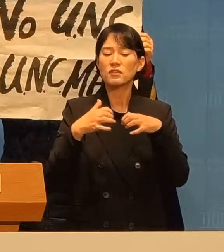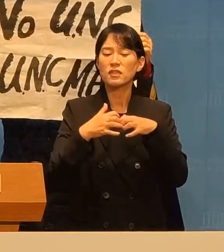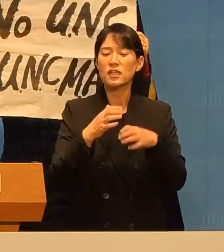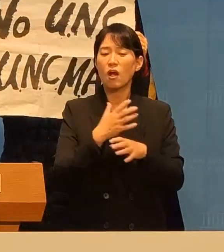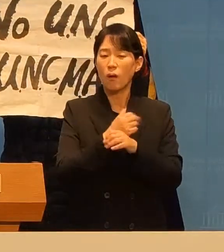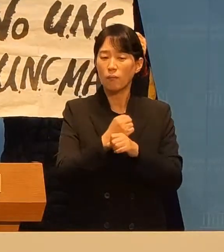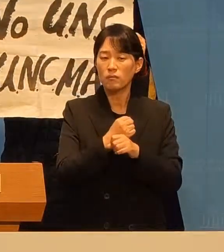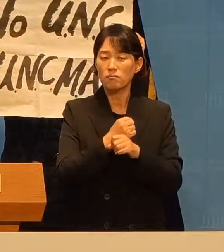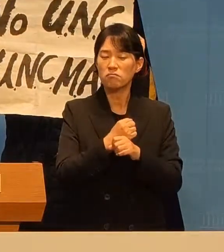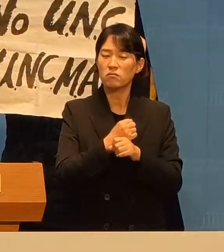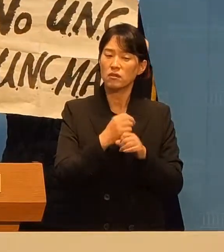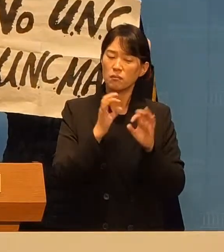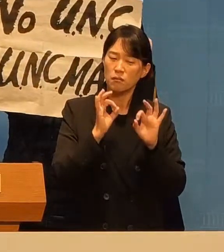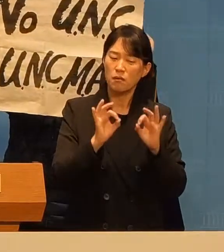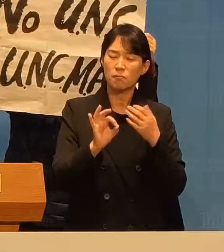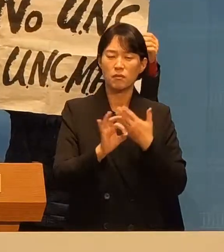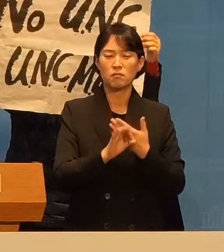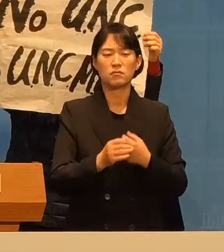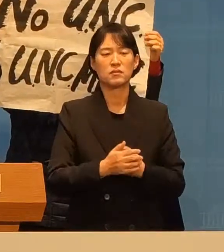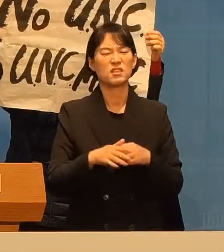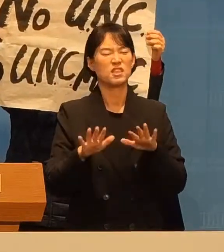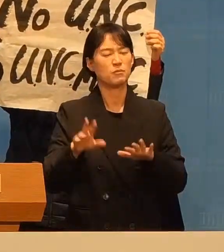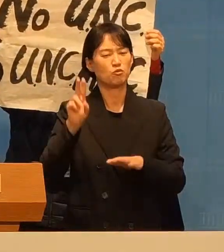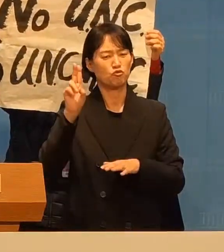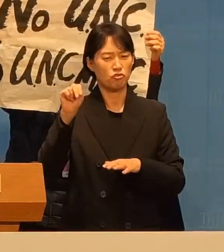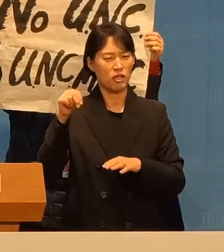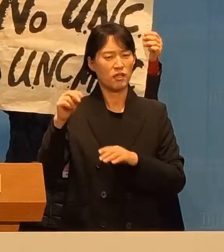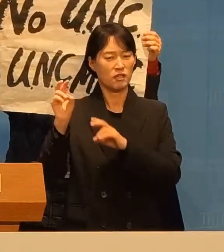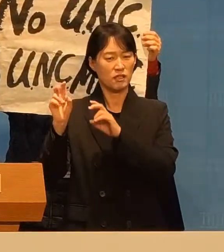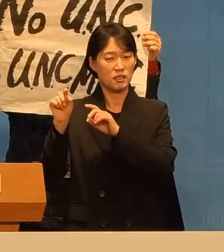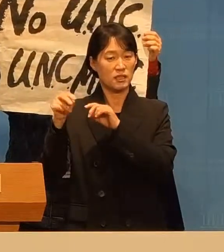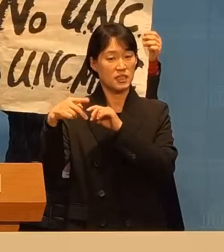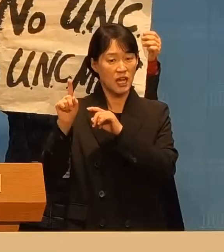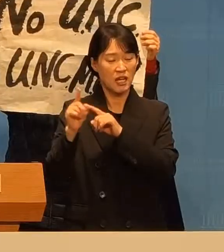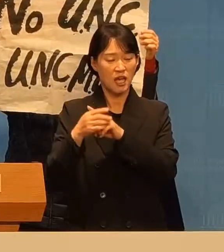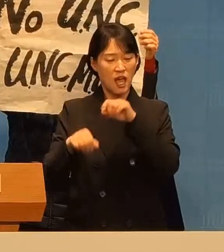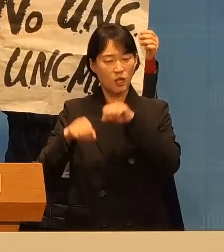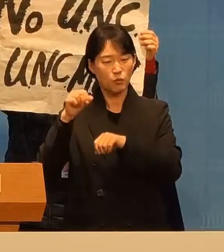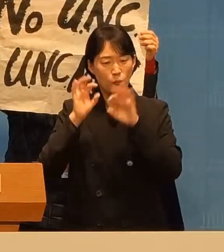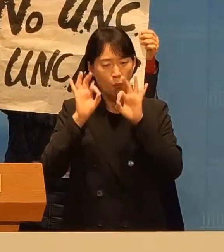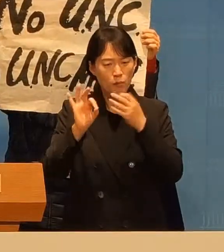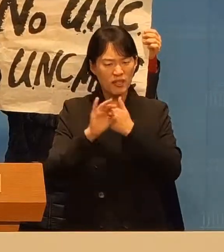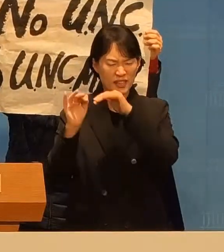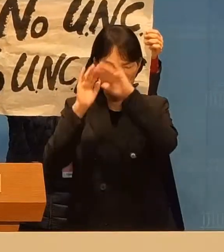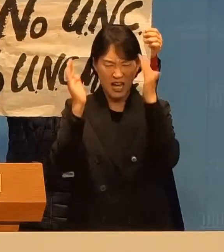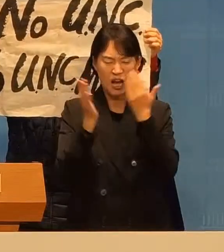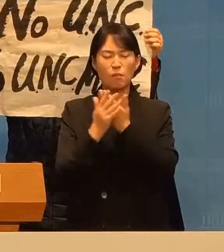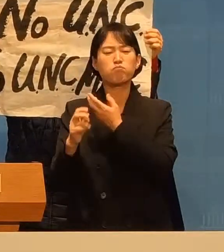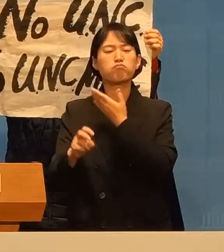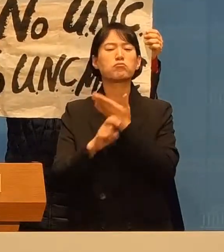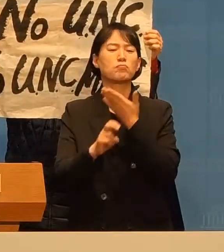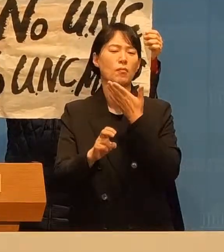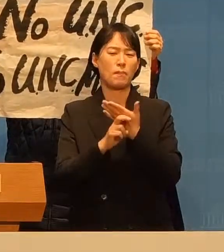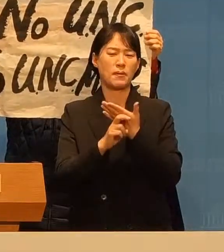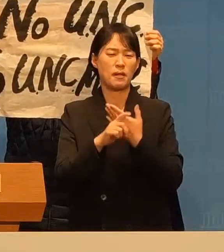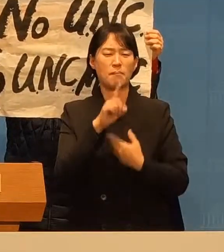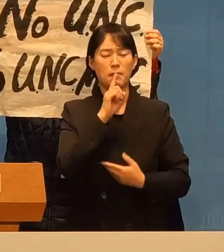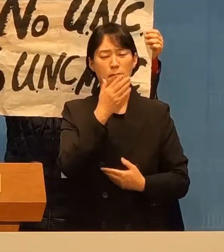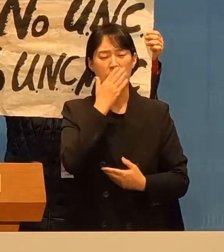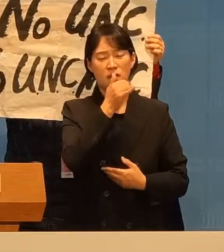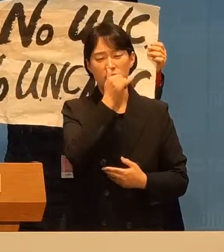보더라도 유엔사의 지금의 행동들은 다 불법을 구성한다 이렇게 말씀드릴 수가 있겠습니다.